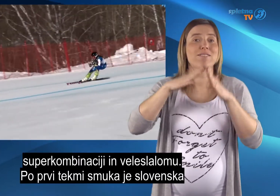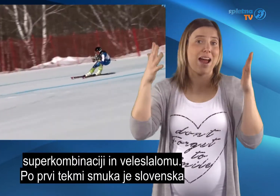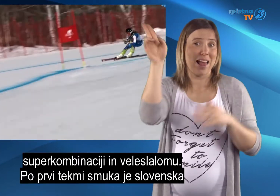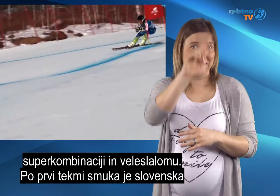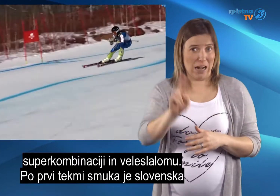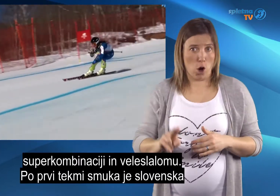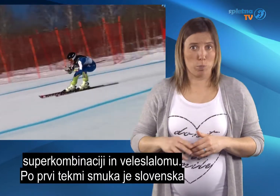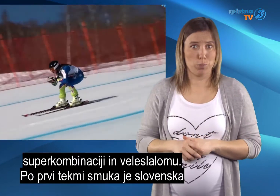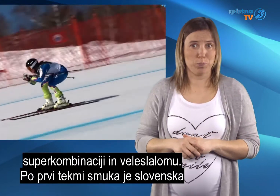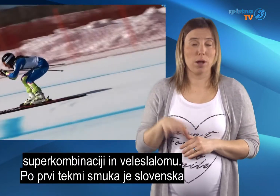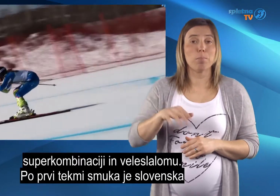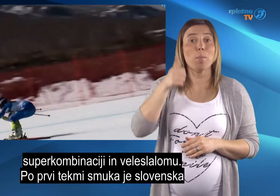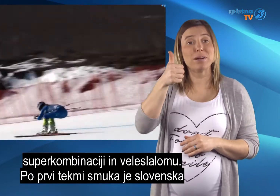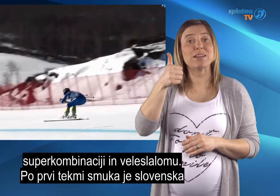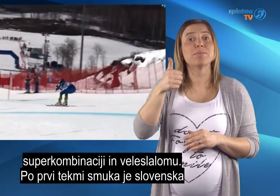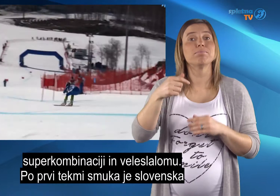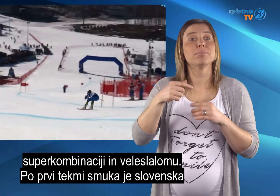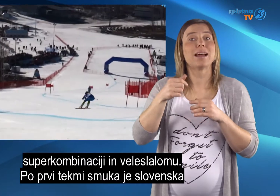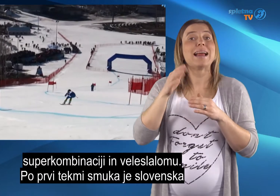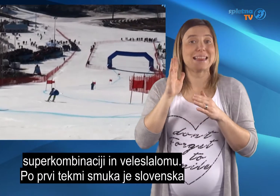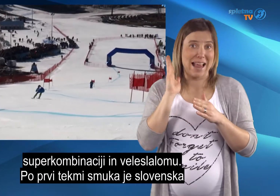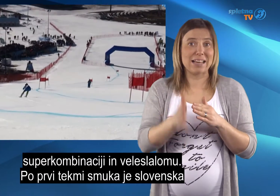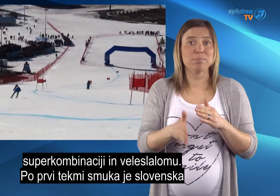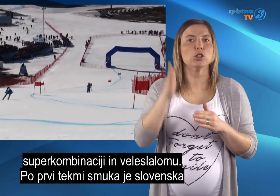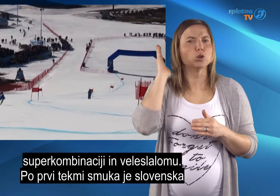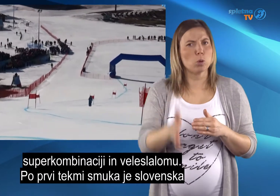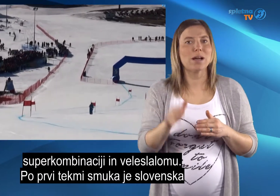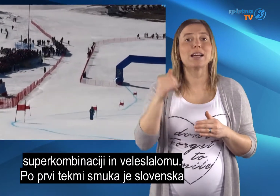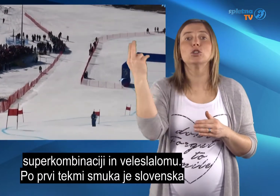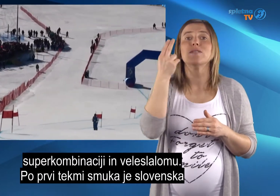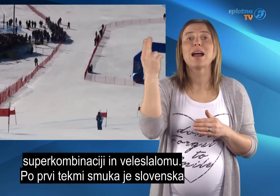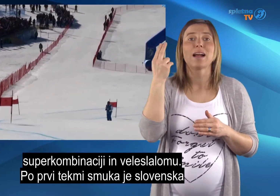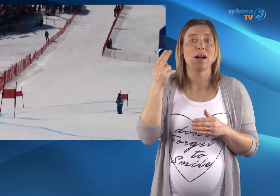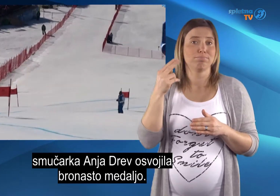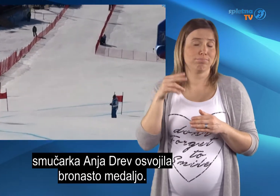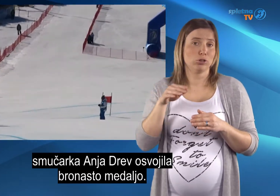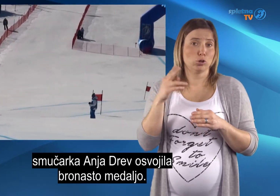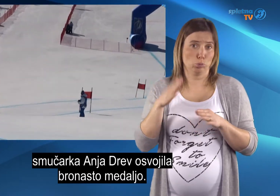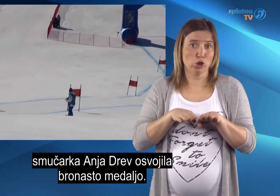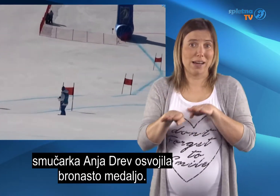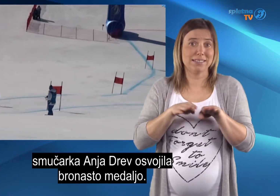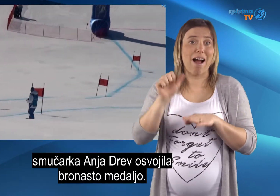veleslalomu. Po prvi tekmi smuka je slovenska smučarka Anja Drev osvojila bronasto medaljo.